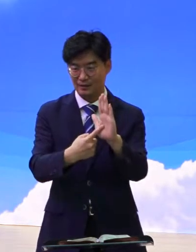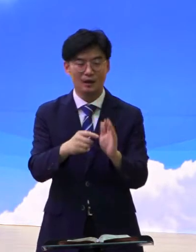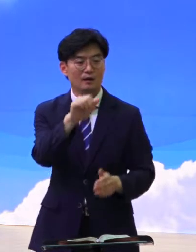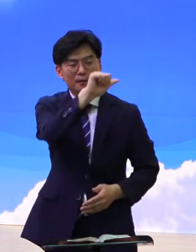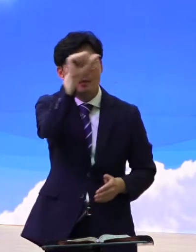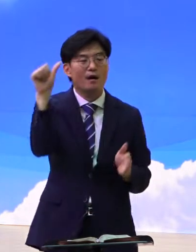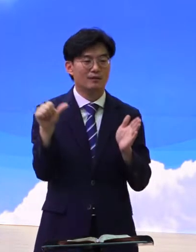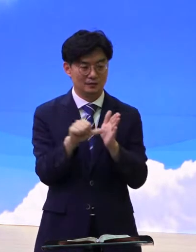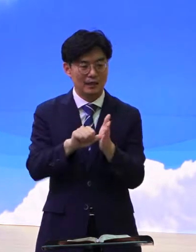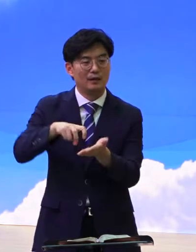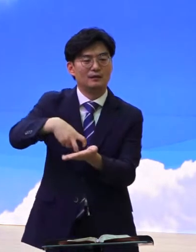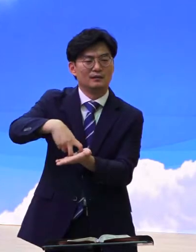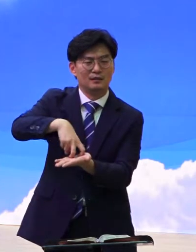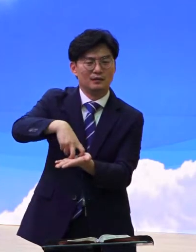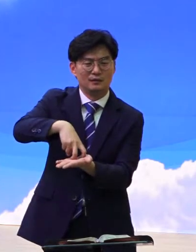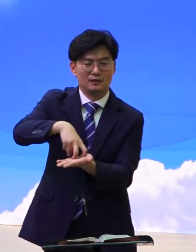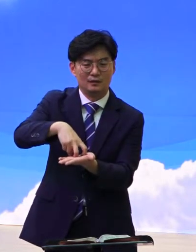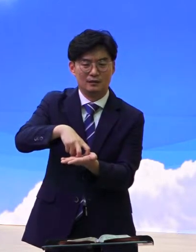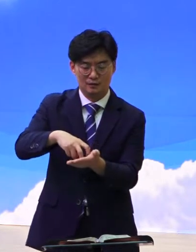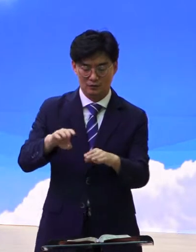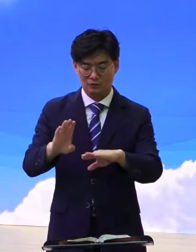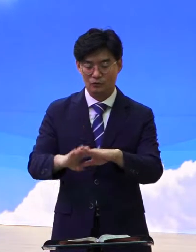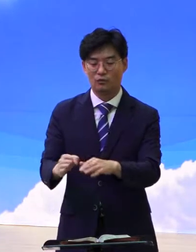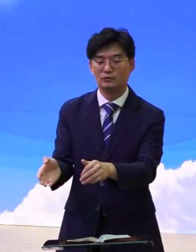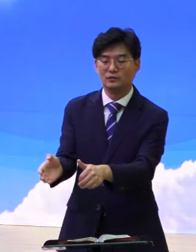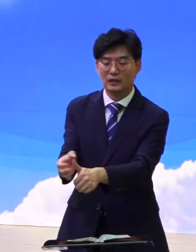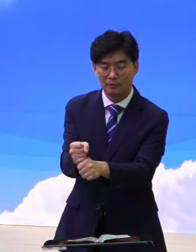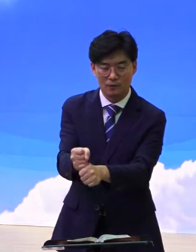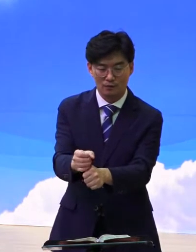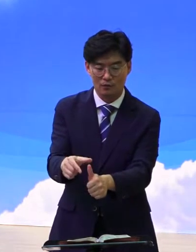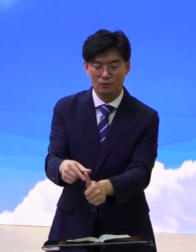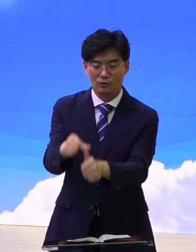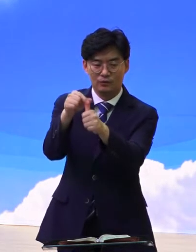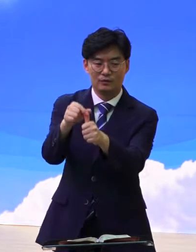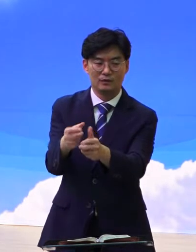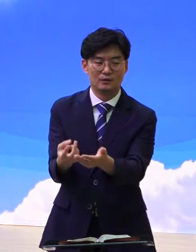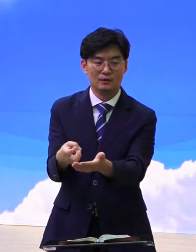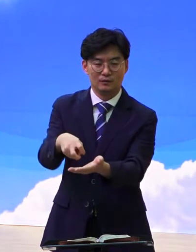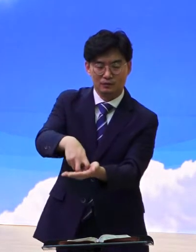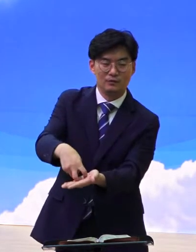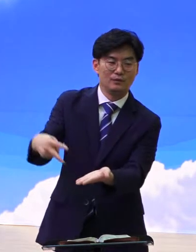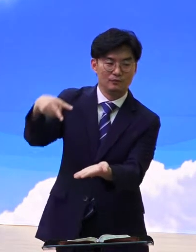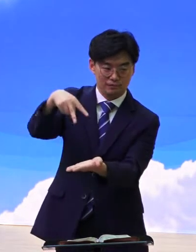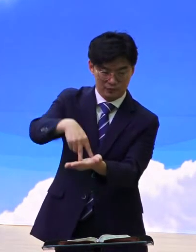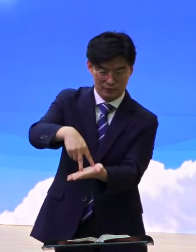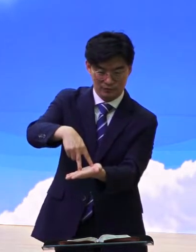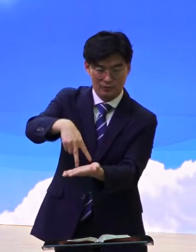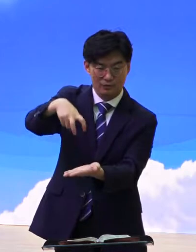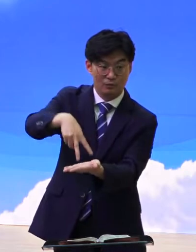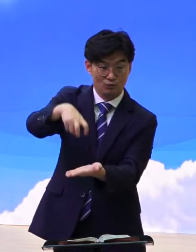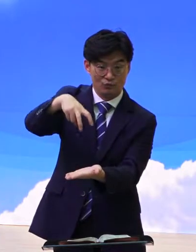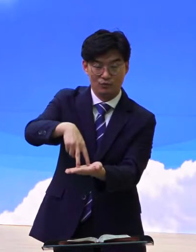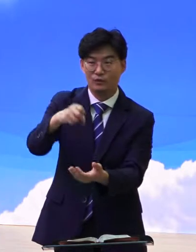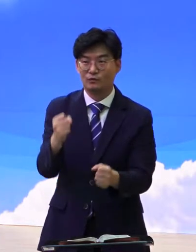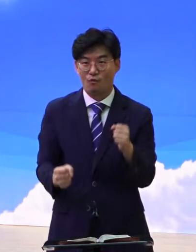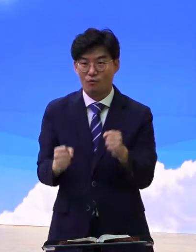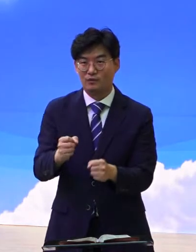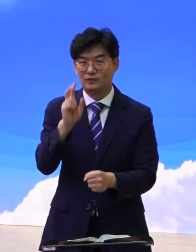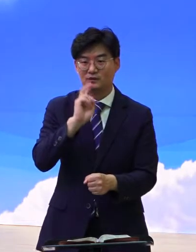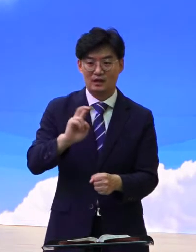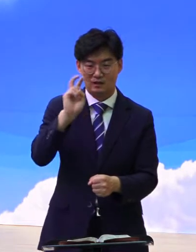없는 안전뱅이에 손을 붙들고 그를 일으켰고 그가 걷고 뛰며 찬양하게